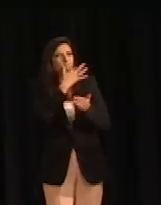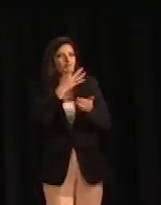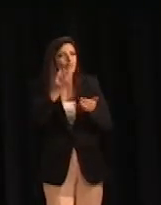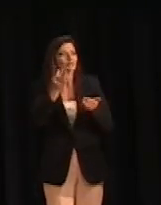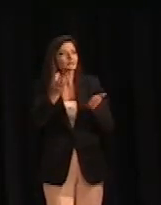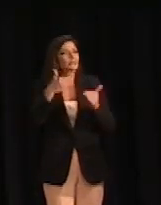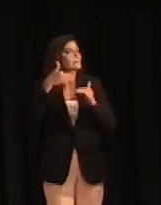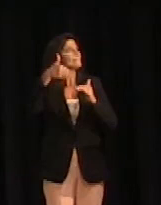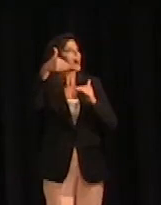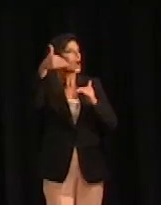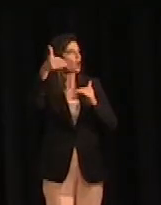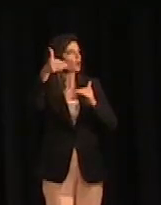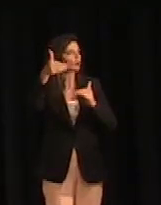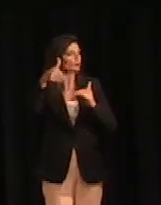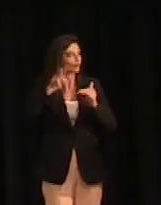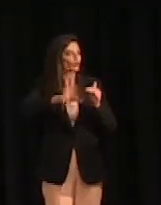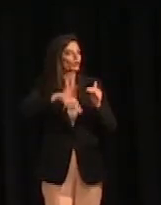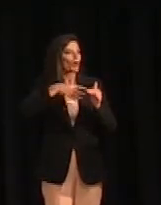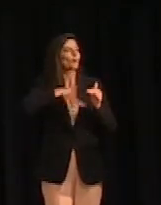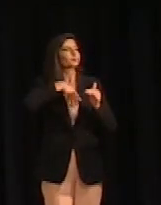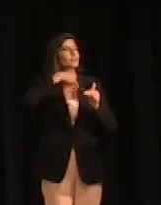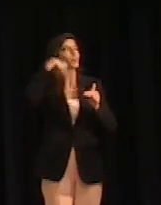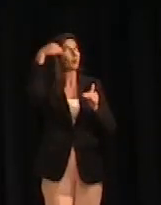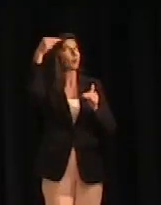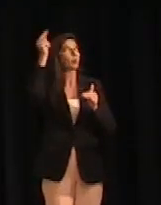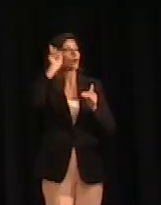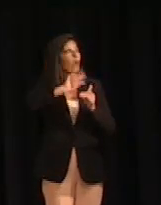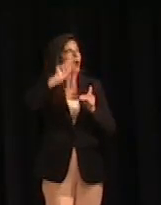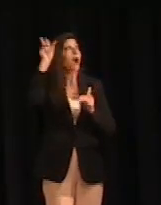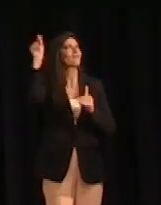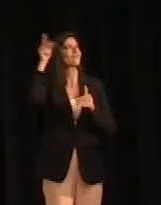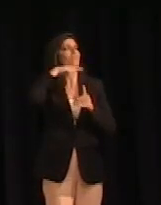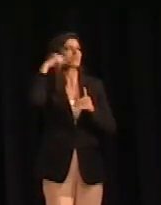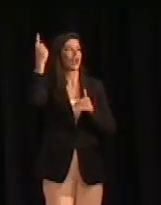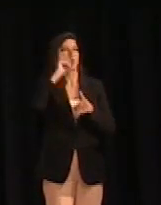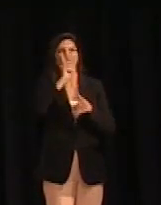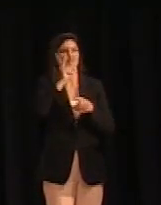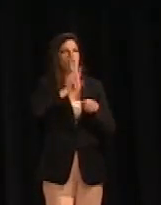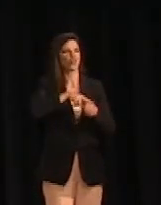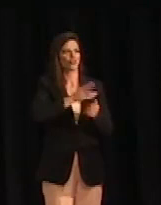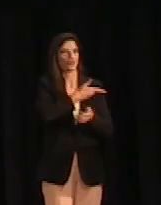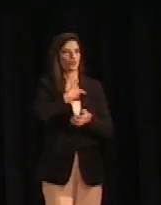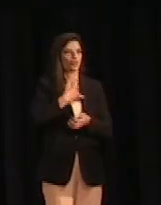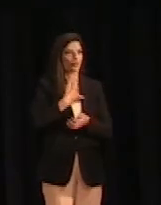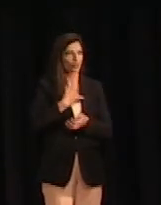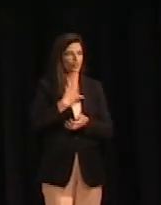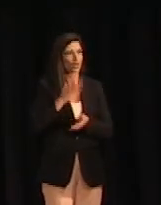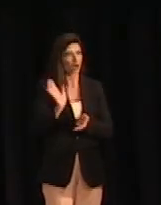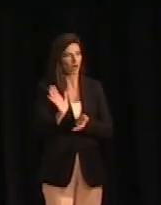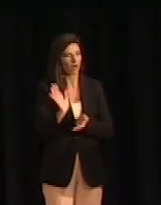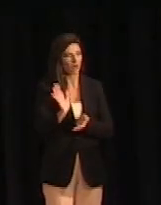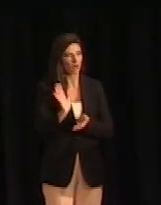Θεό όταν ενεργούν με αγάπη, φιλεσπλαχνία και αλληλεγγύη. Δεν είναι